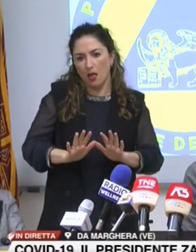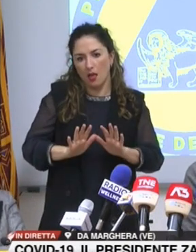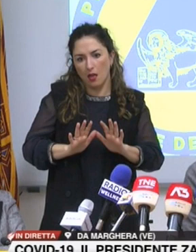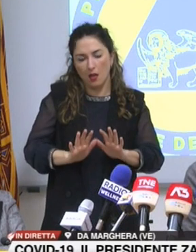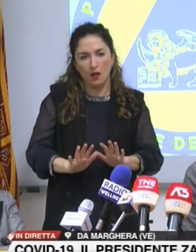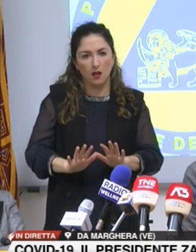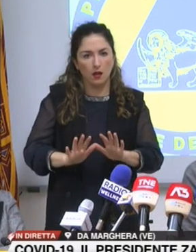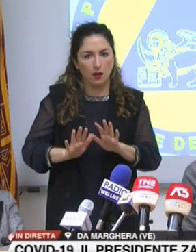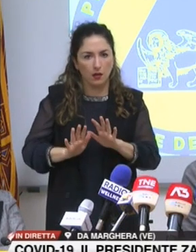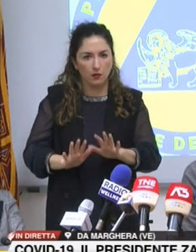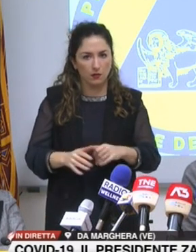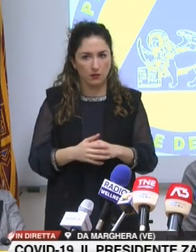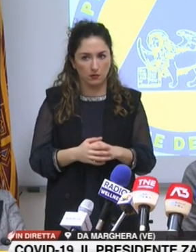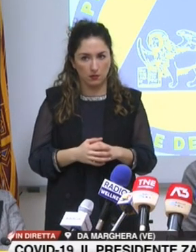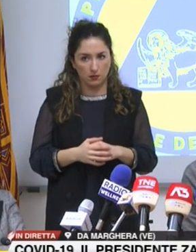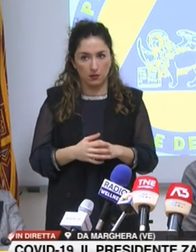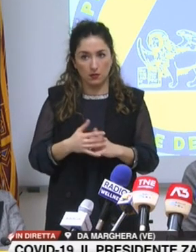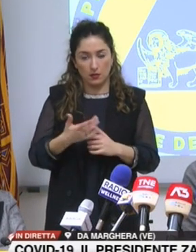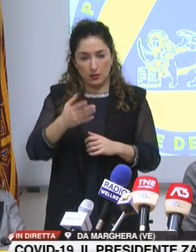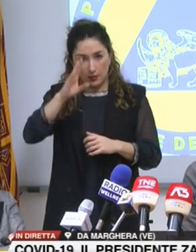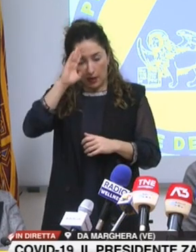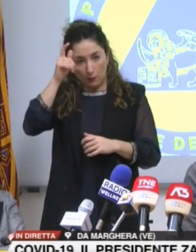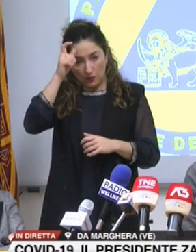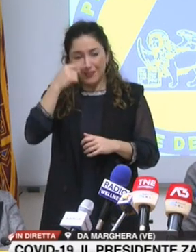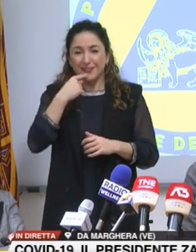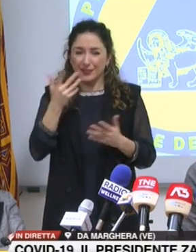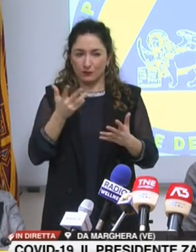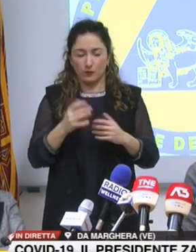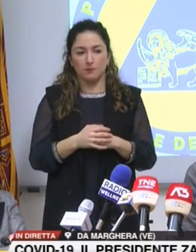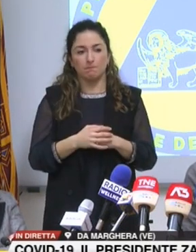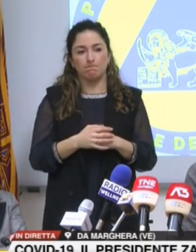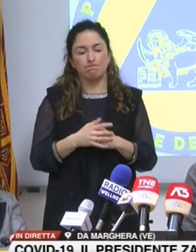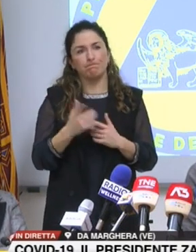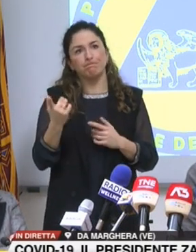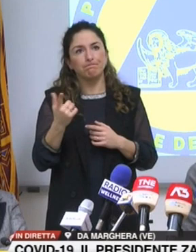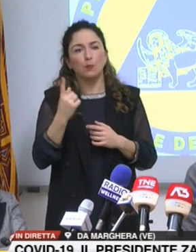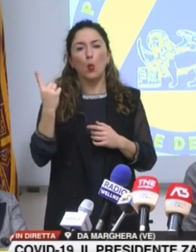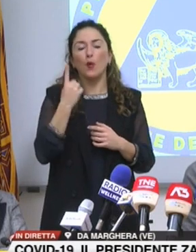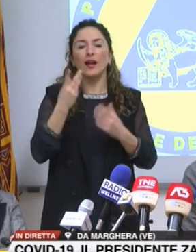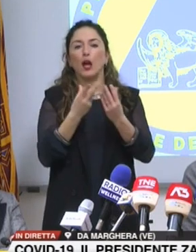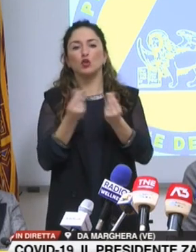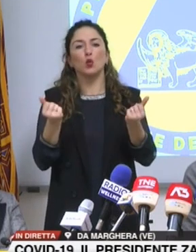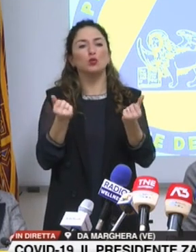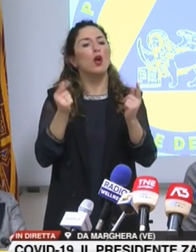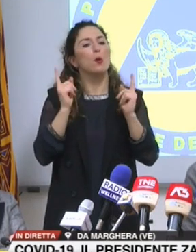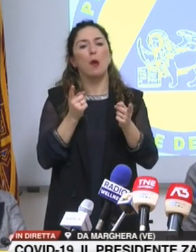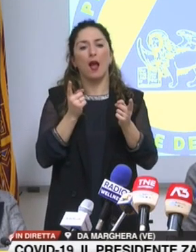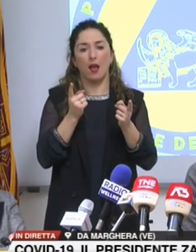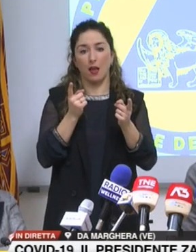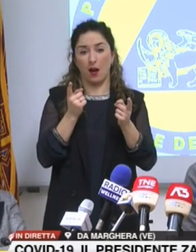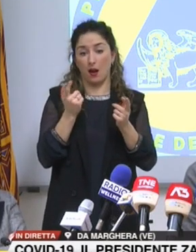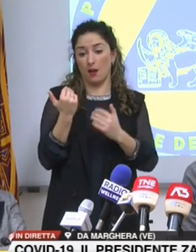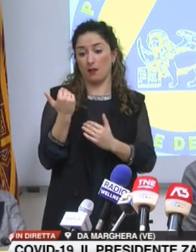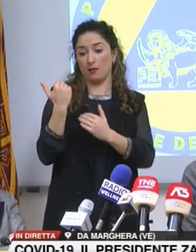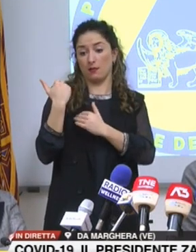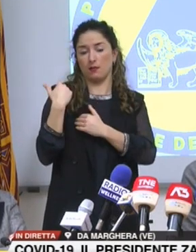con la prima ridotta. Il capo dello Stato ha detto che intravede come unica soluzione quella di un incarico